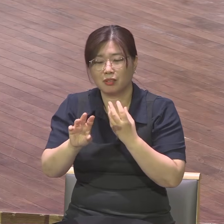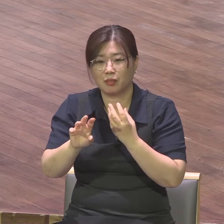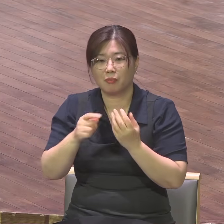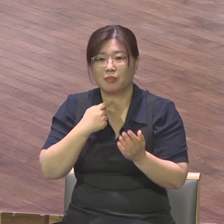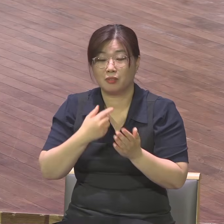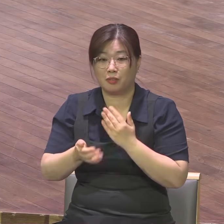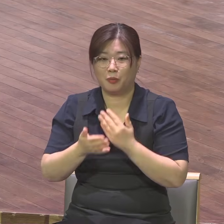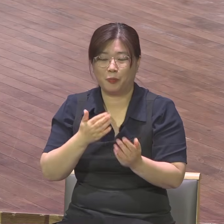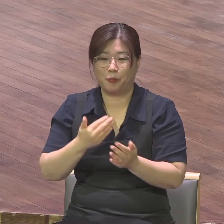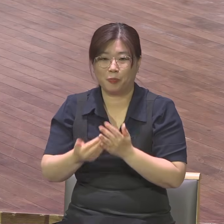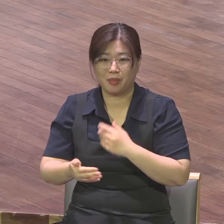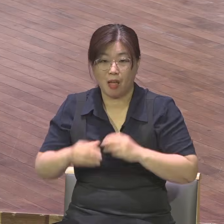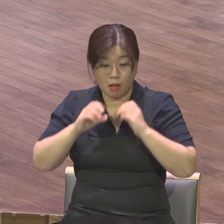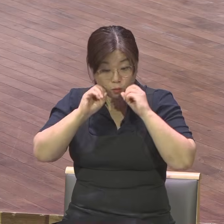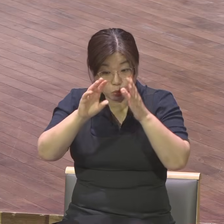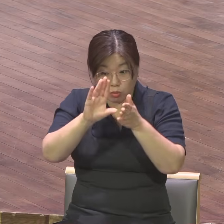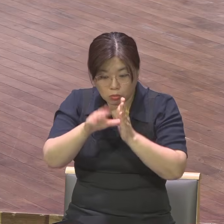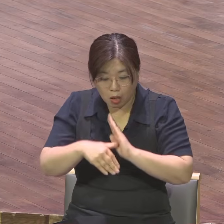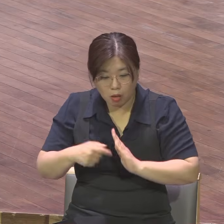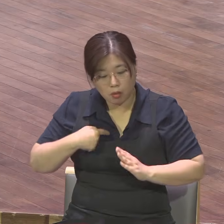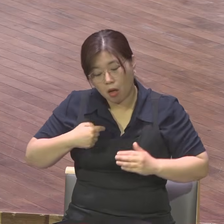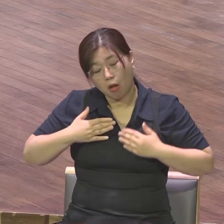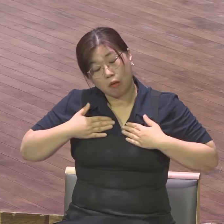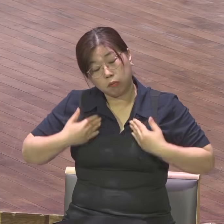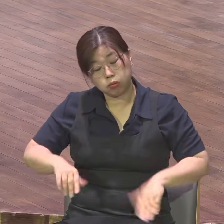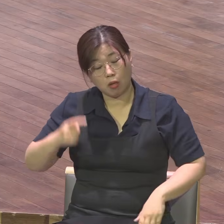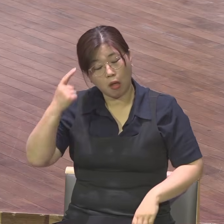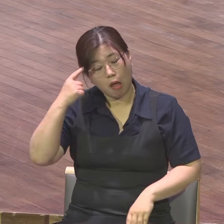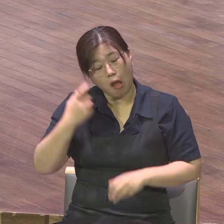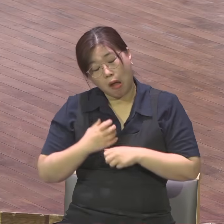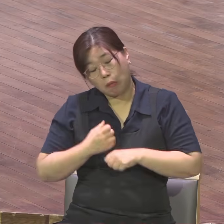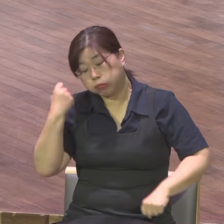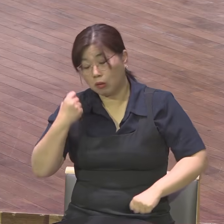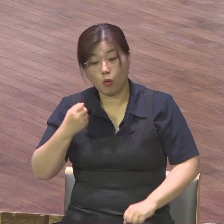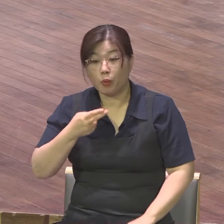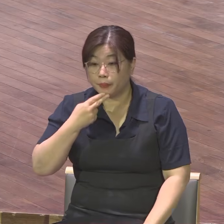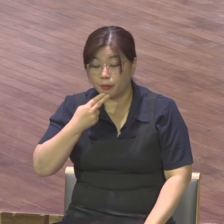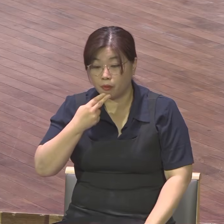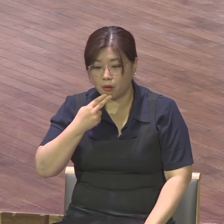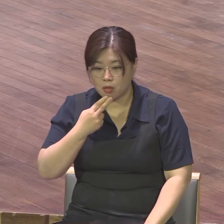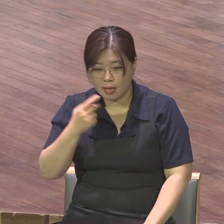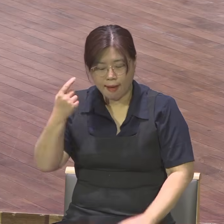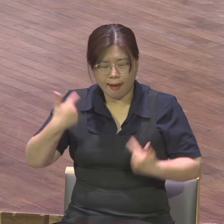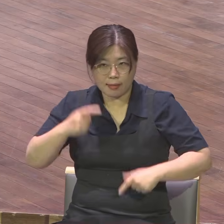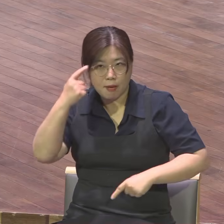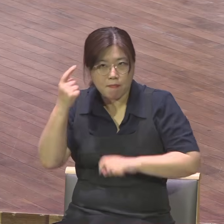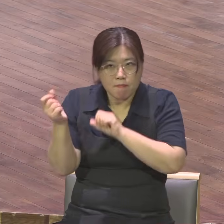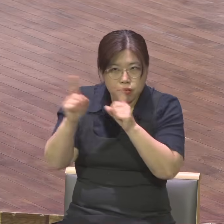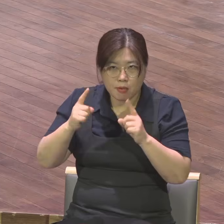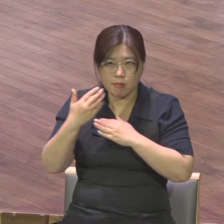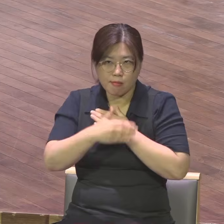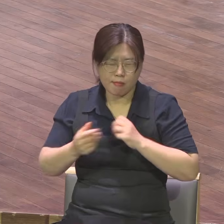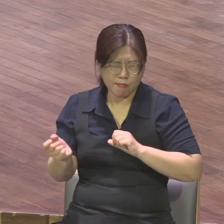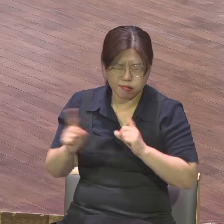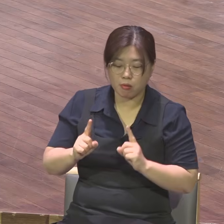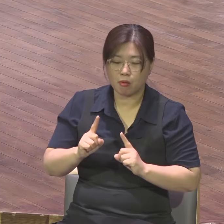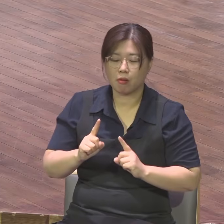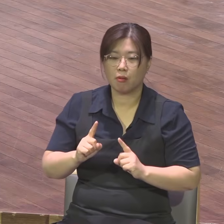느낀 적 없어요. 토요일 되면요 오후 2시에 나가는데 전 나가는데 피곤하지요. 그때 육신적으로.